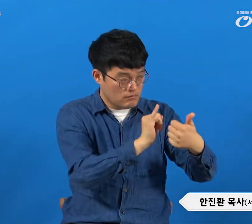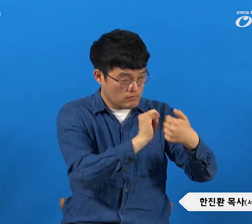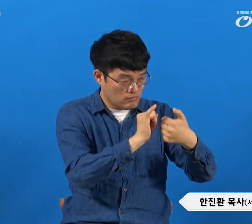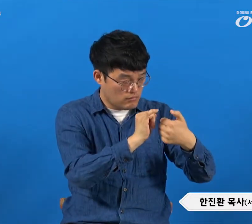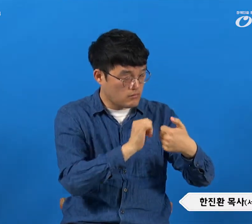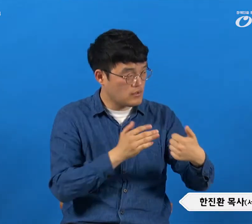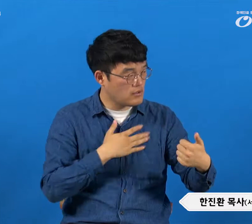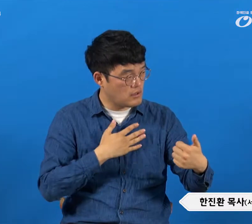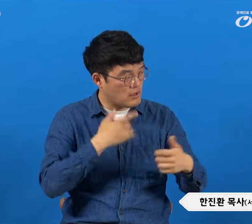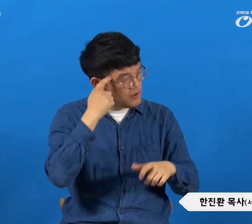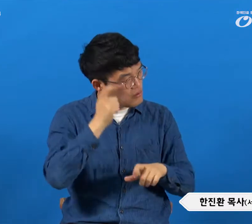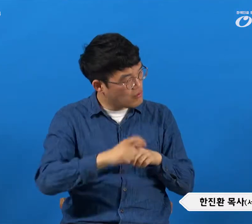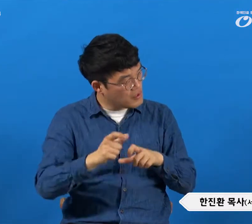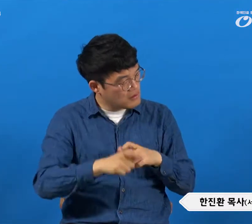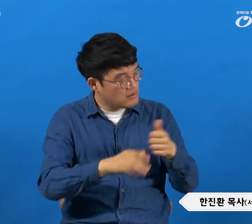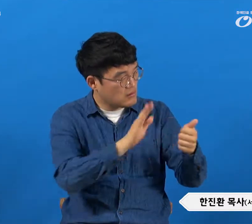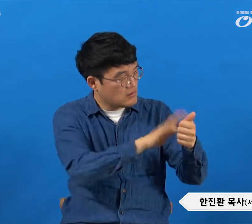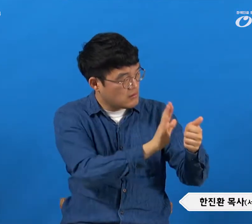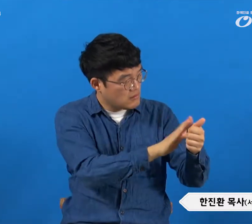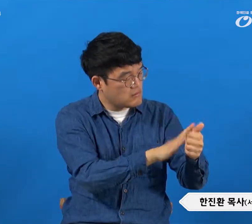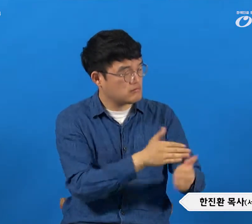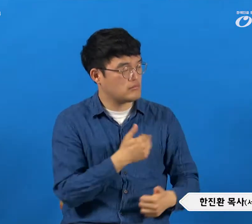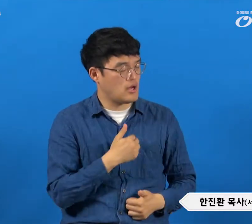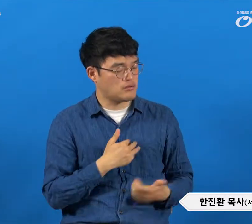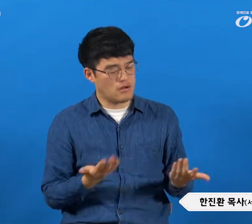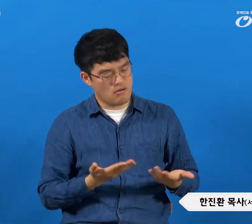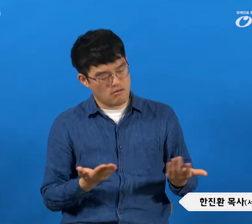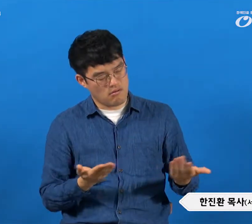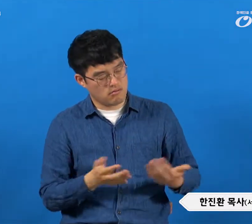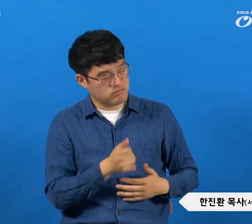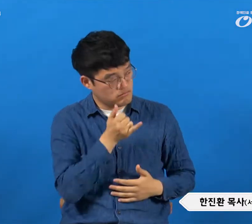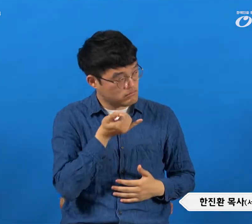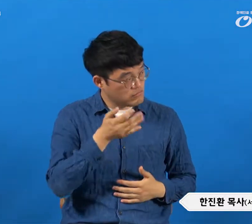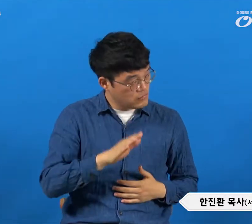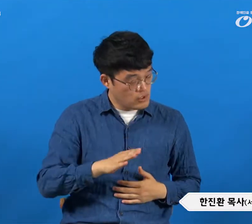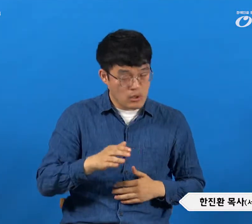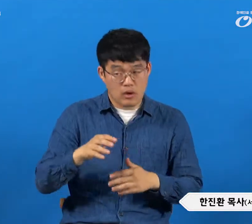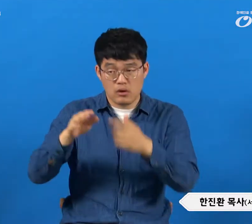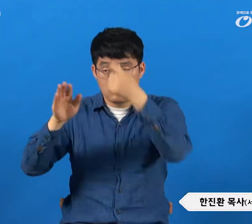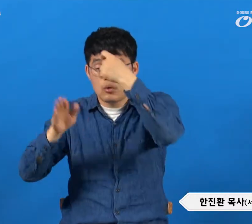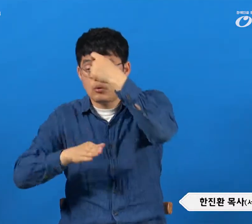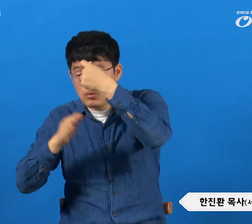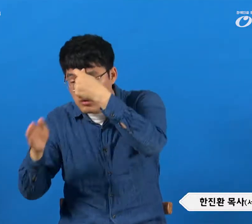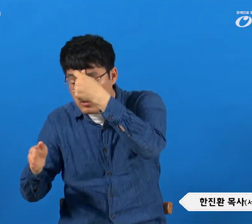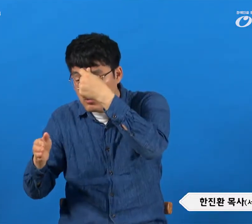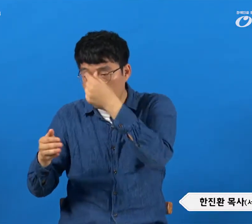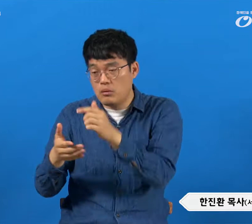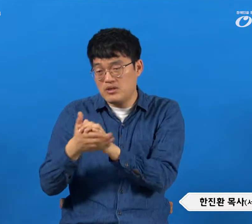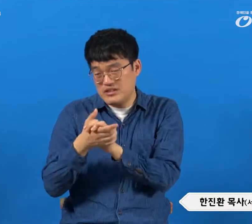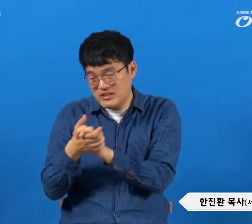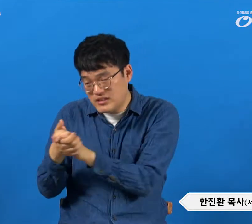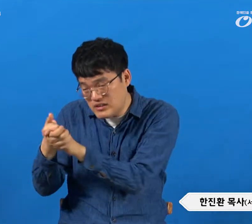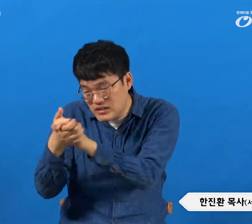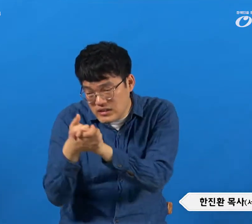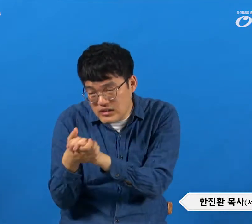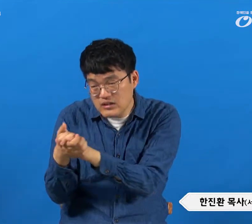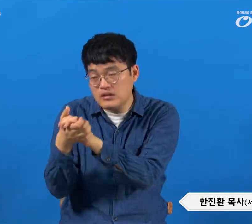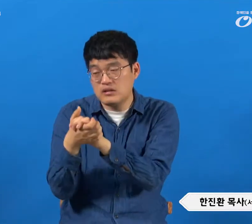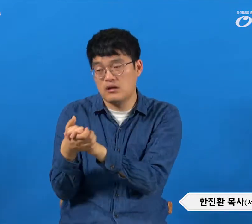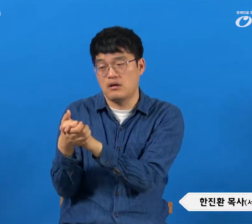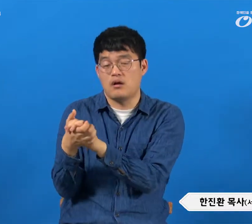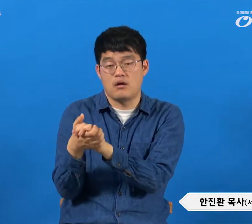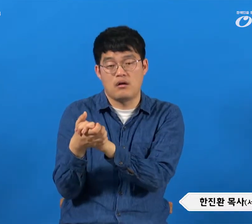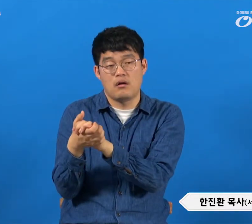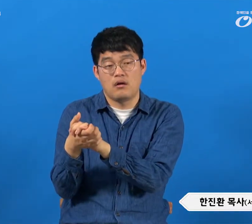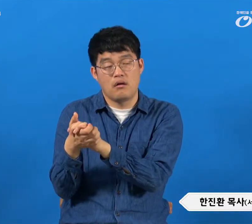털어놓았습니다. 자기는 사역을 하면서도 교인들하고 깊은 정을 나누기가 어렵다는 것입니다.